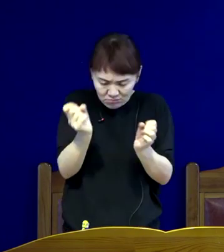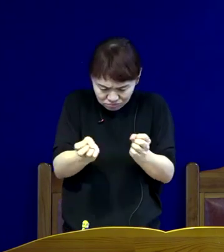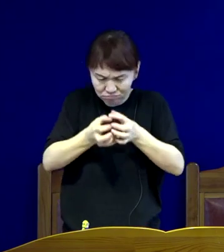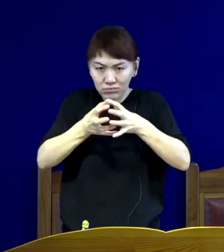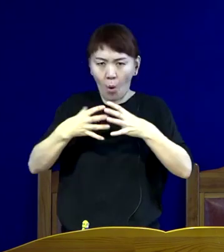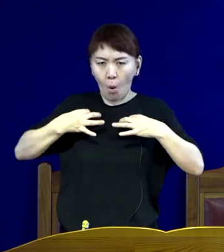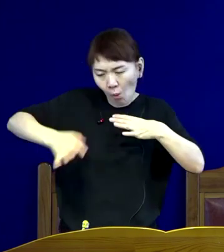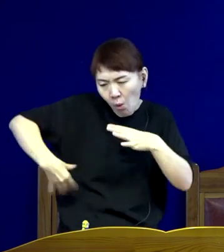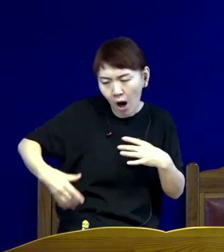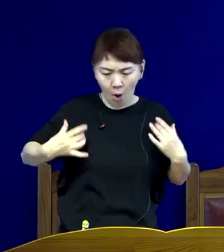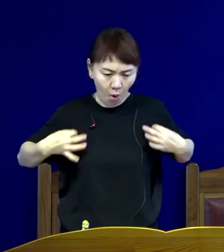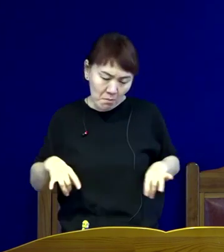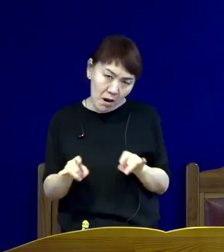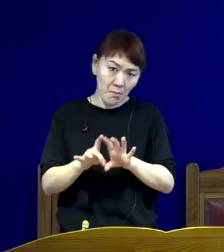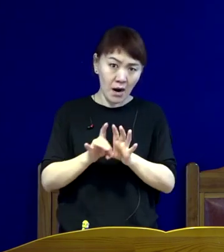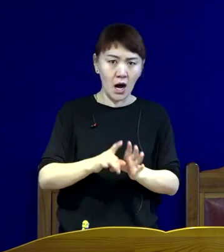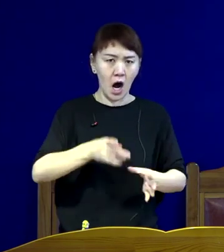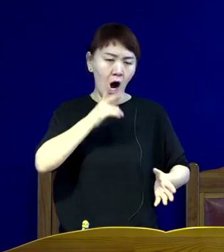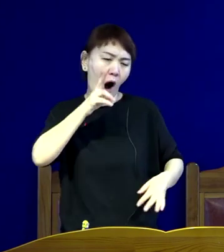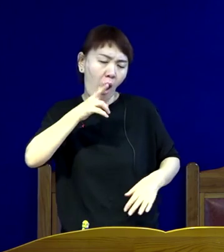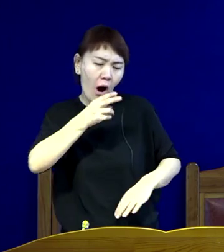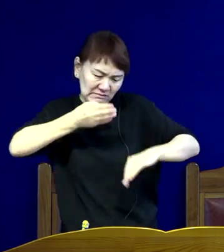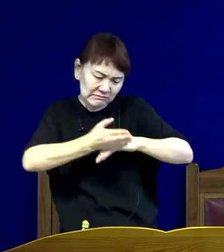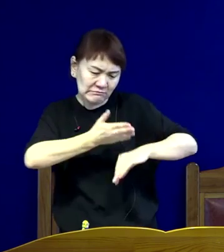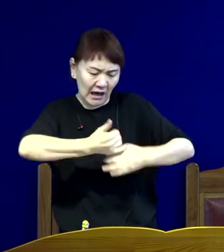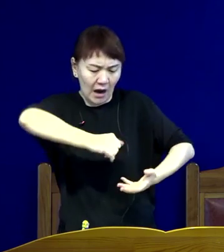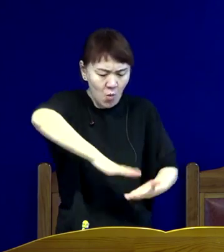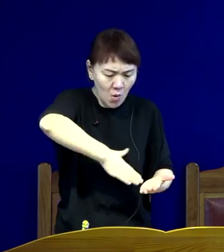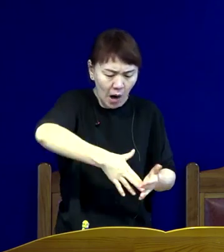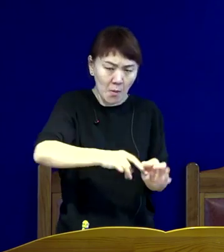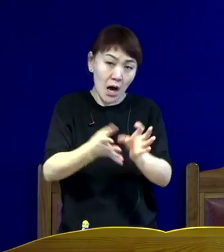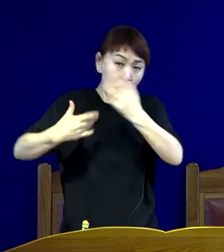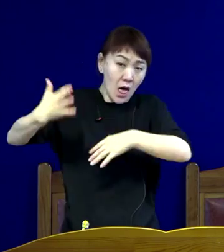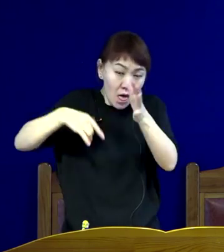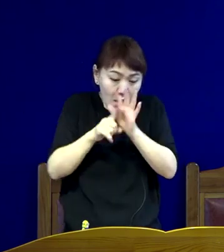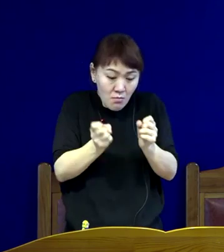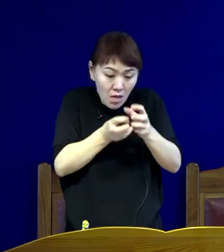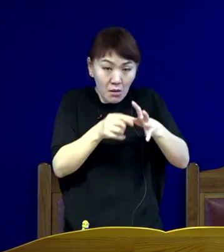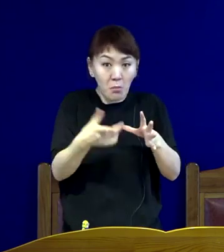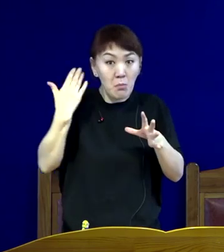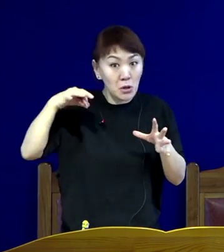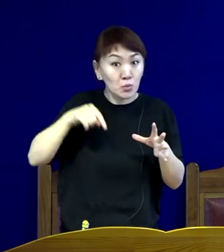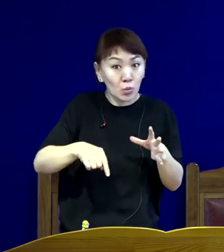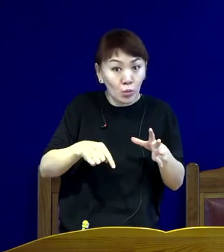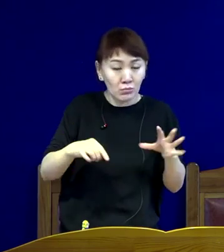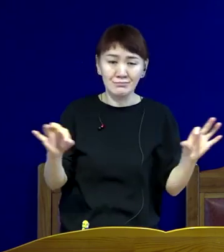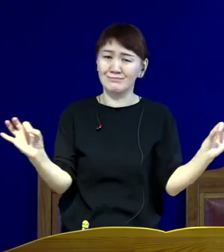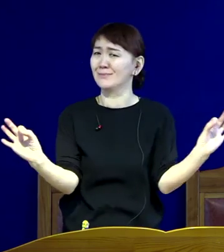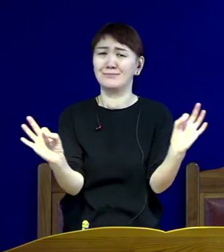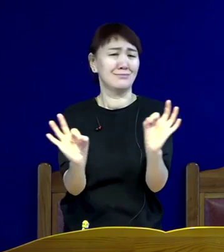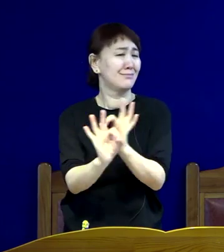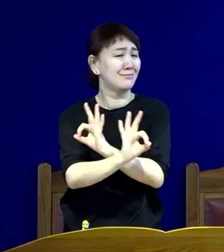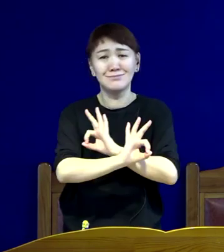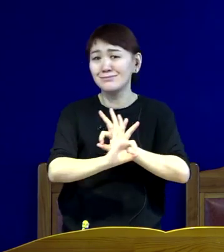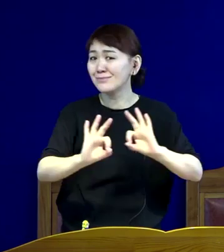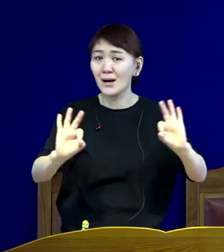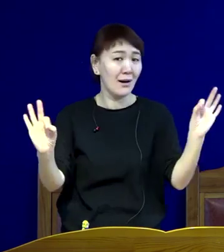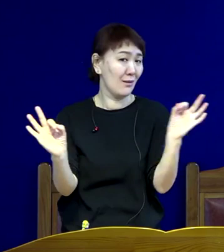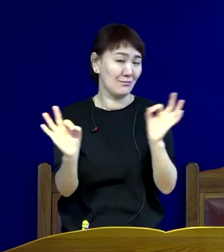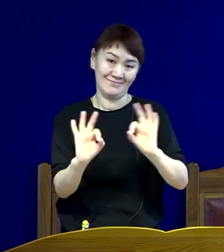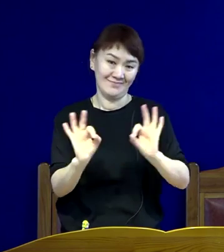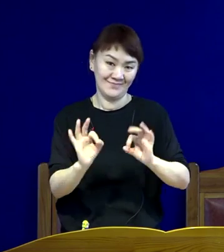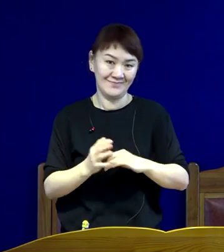аяг тавгч байхгүй аяг тав угаана гэсэн ойлголт ч байхгүй тэгэхээр дөнгөж хөрмөө хийсэн